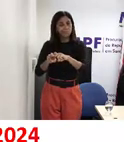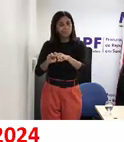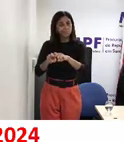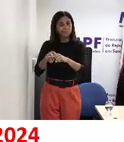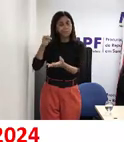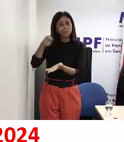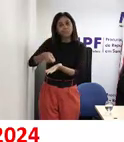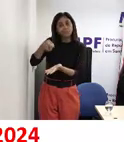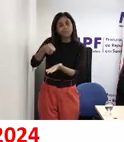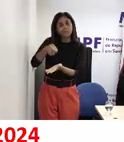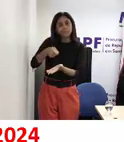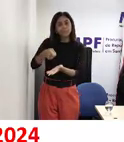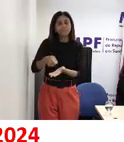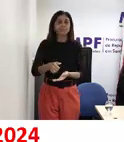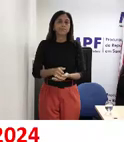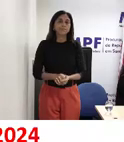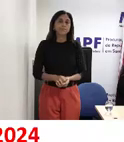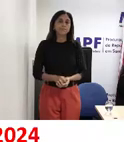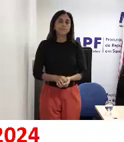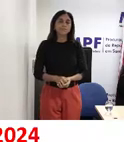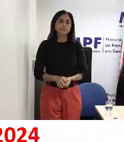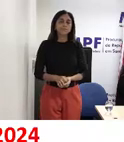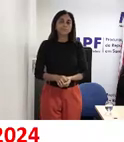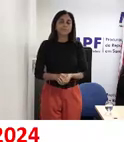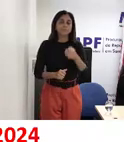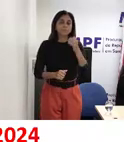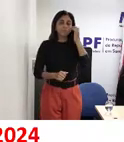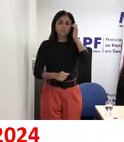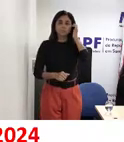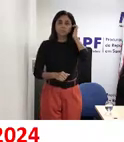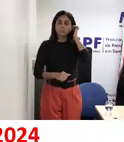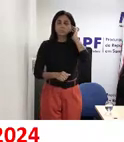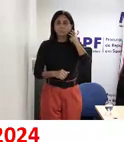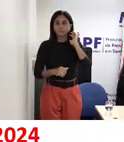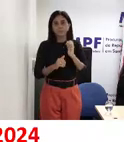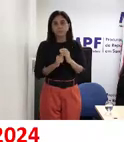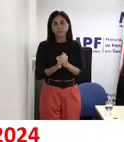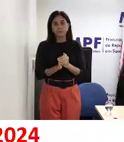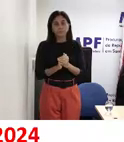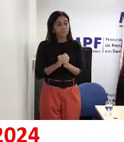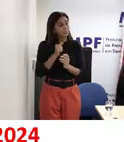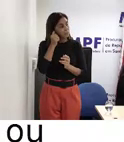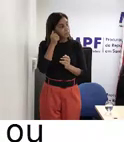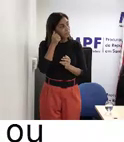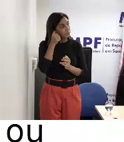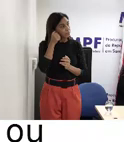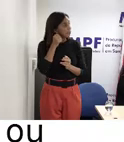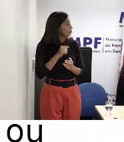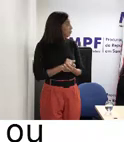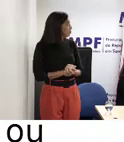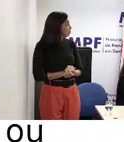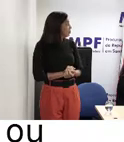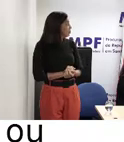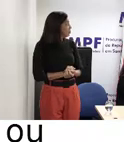afastar imediatamente ele do convívio da vítima deixa eu passo por gentileza